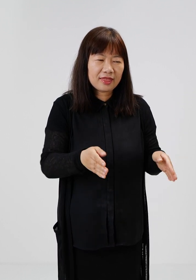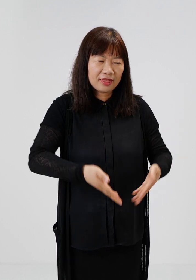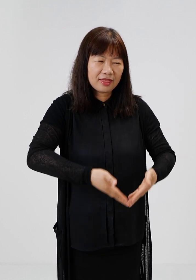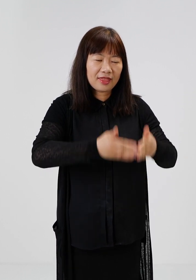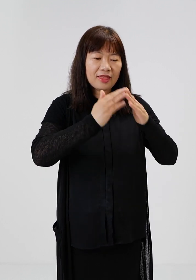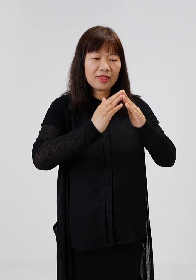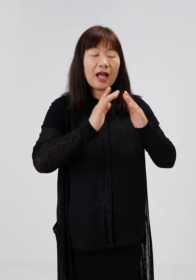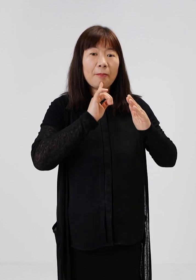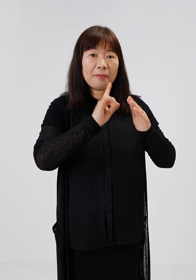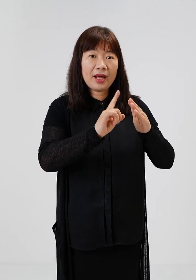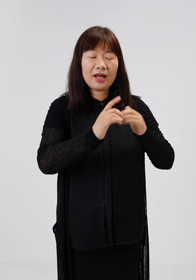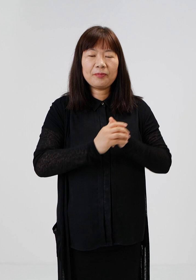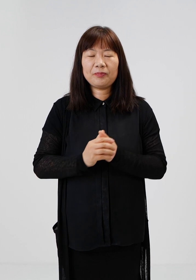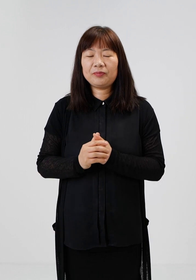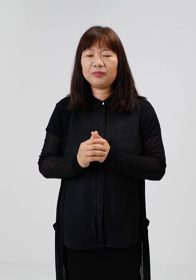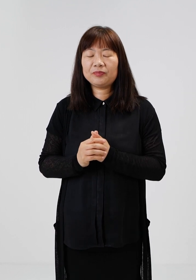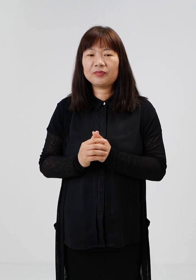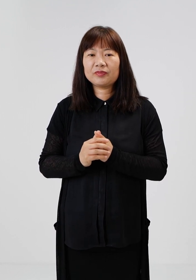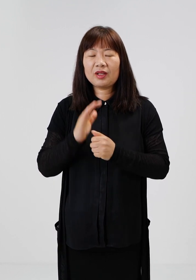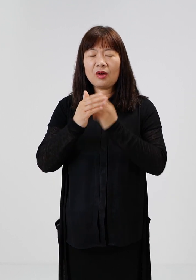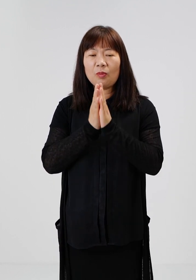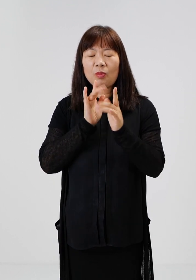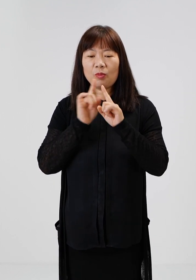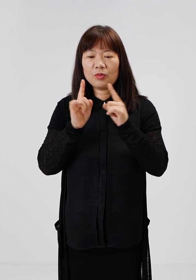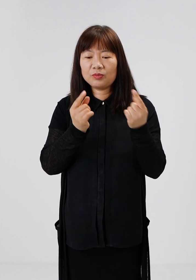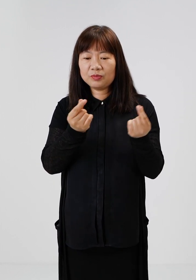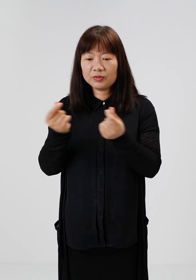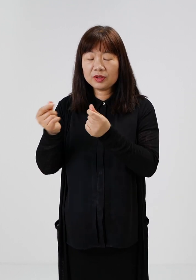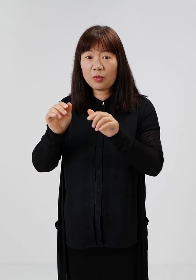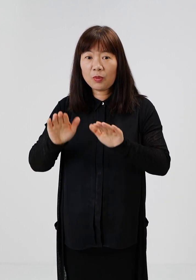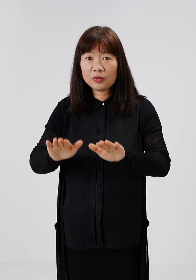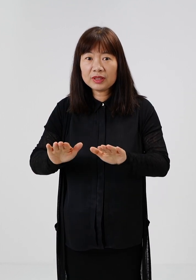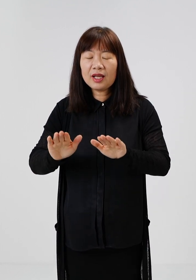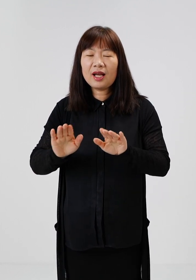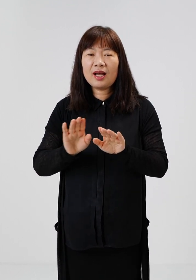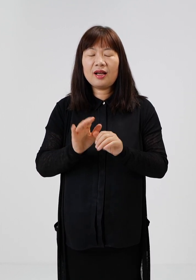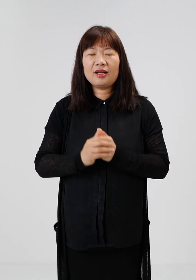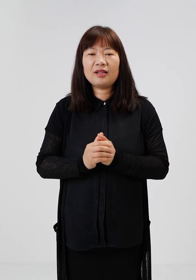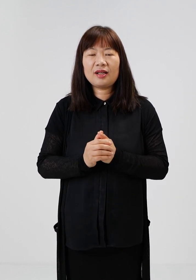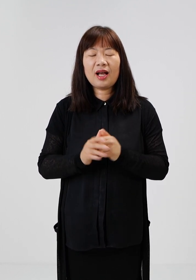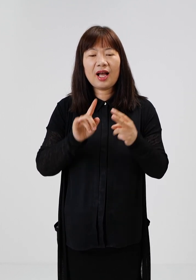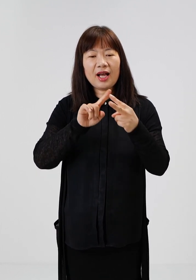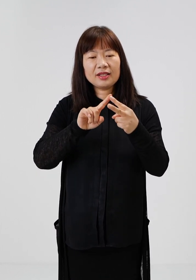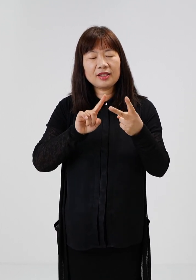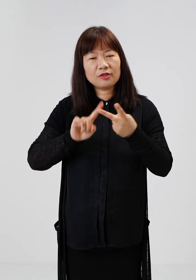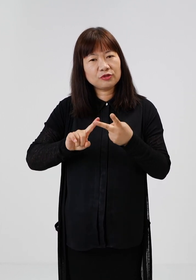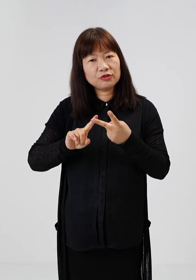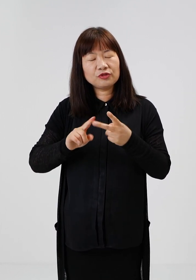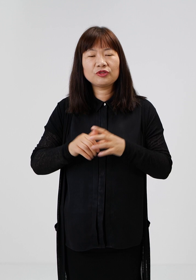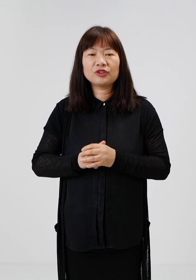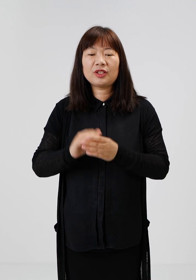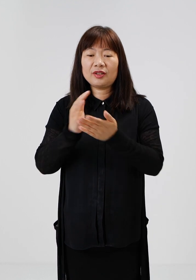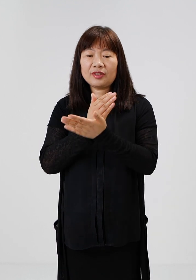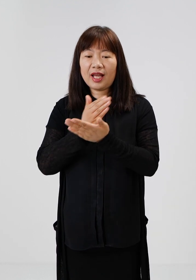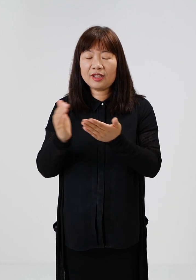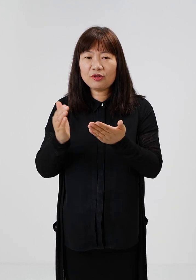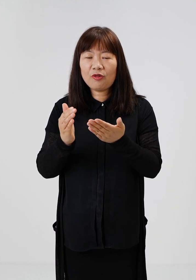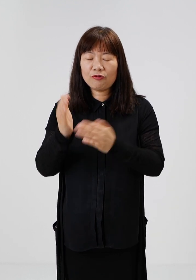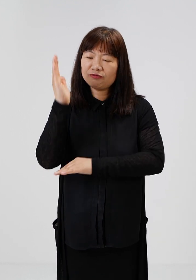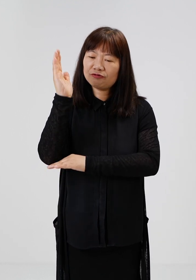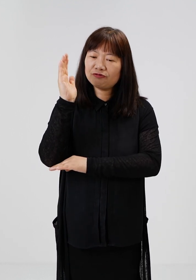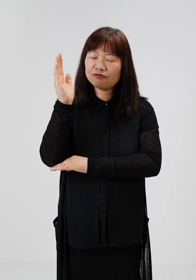본문도 그래서 지난주와 좀 겹쳐집니다. 오늘 초점은 하나하나 둘 정도 이렇게 나누어질 것